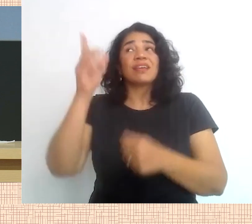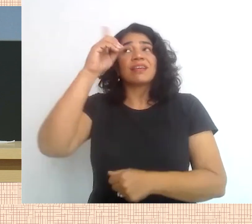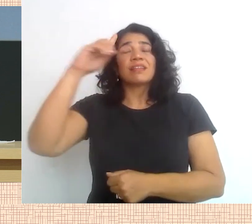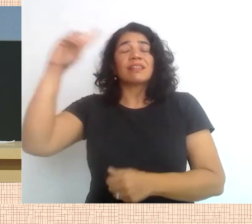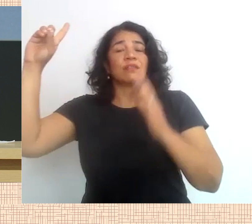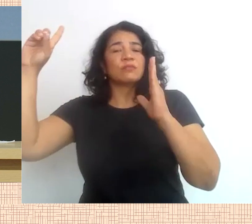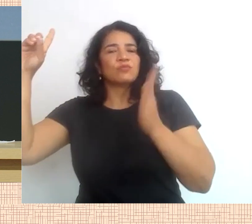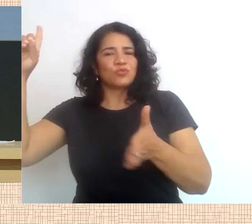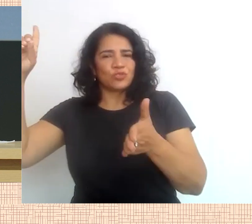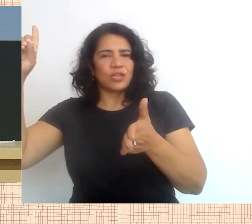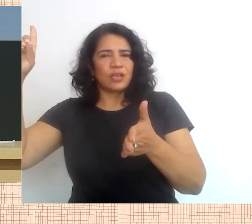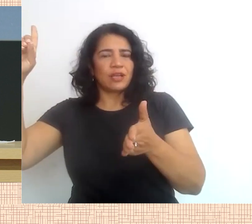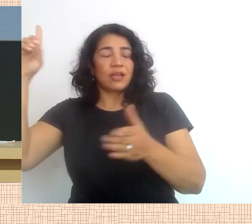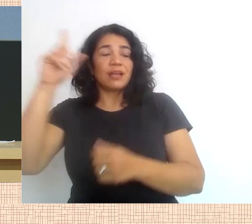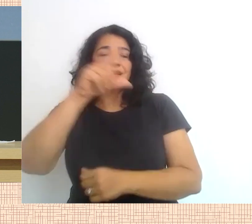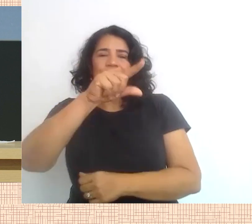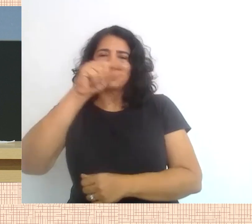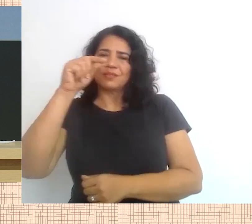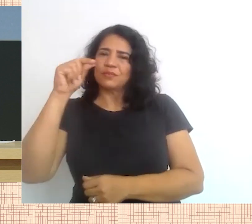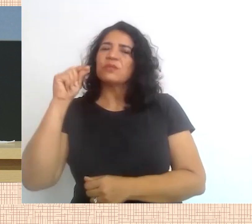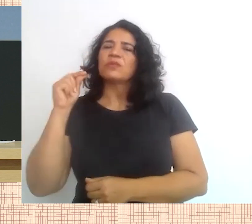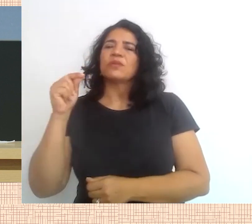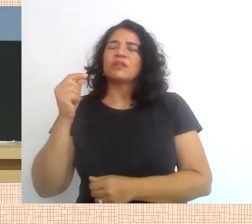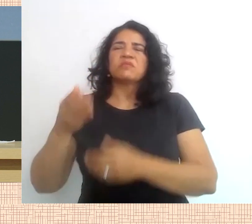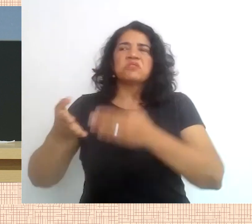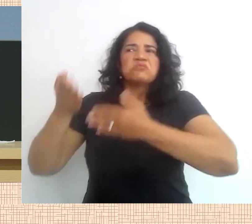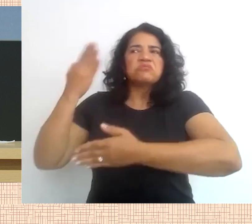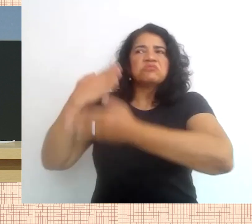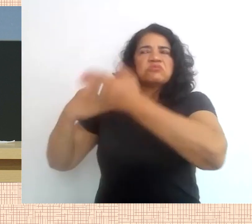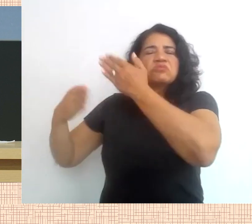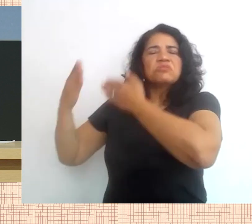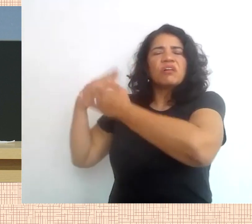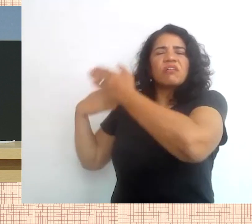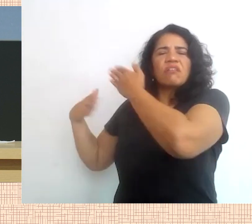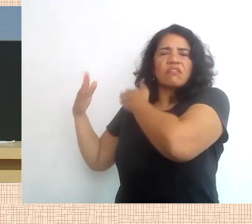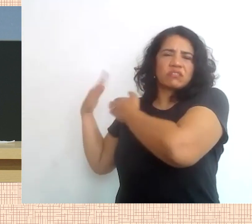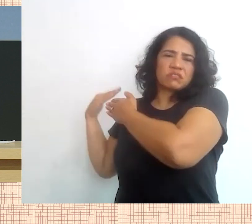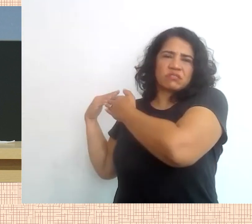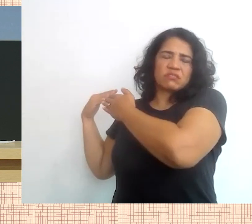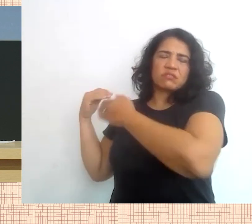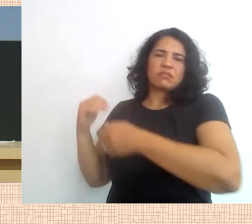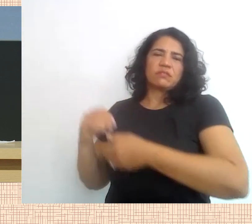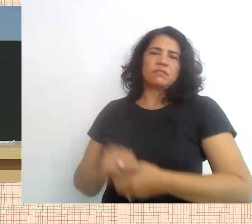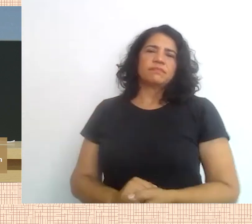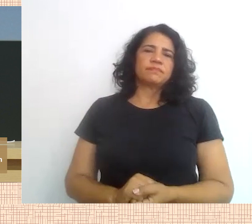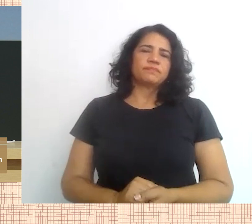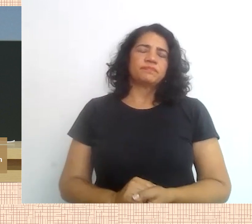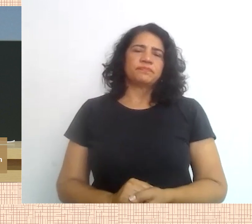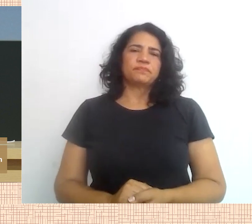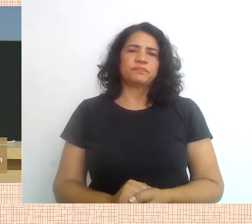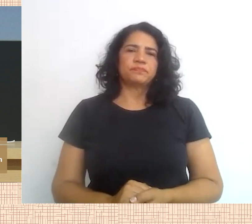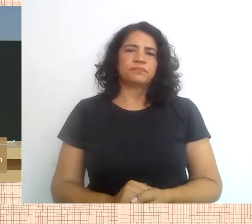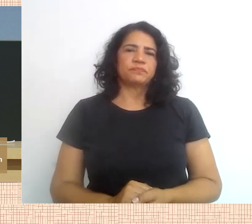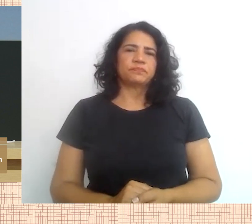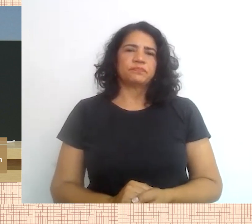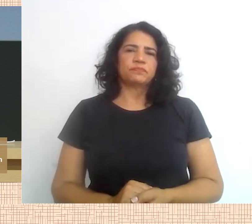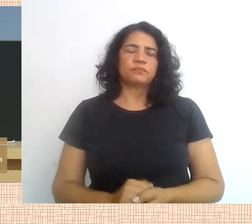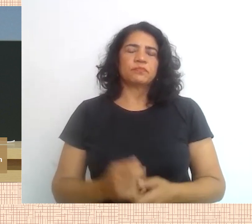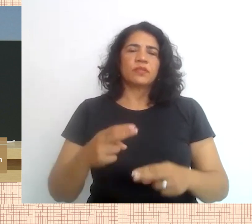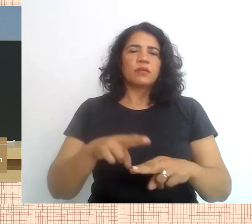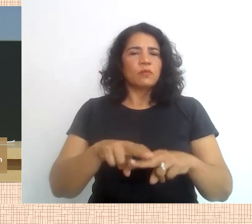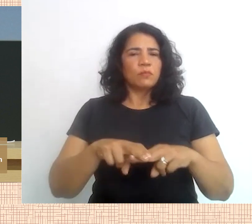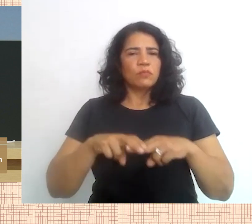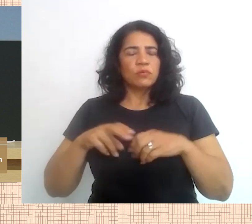em Efésios 1 mostra que o apóstolo é pela vontade de Deus, né, apresentado em Efésios